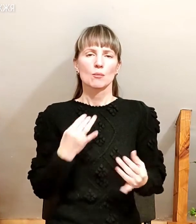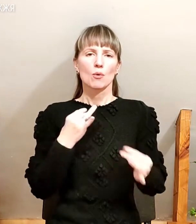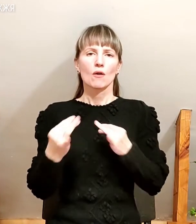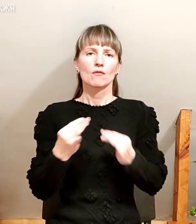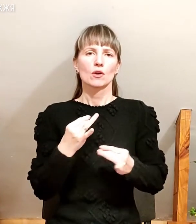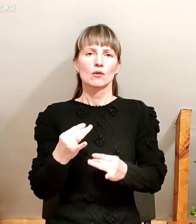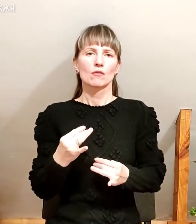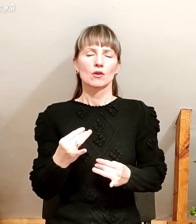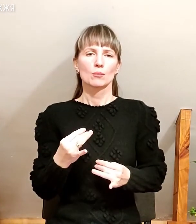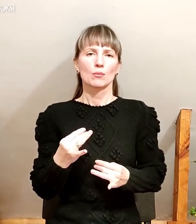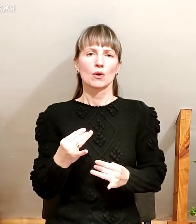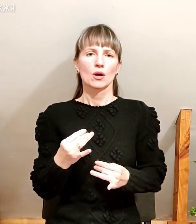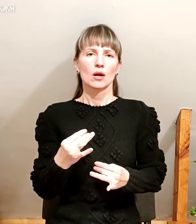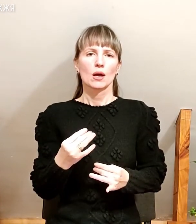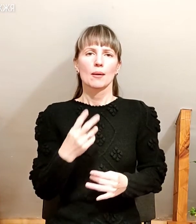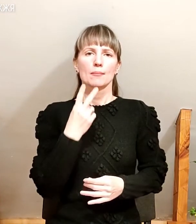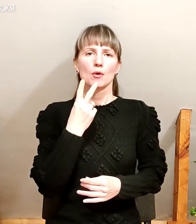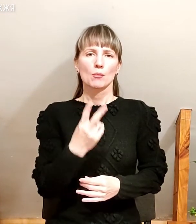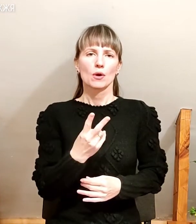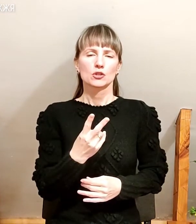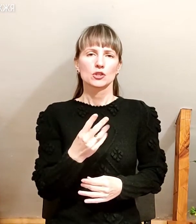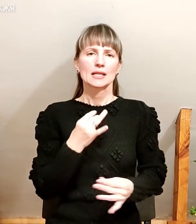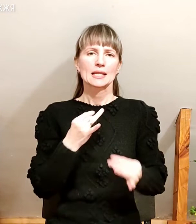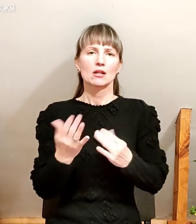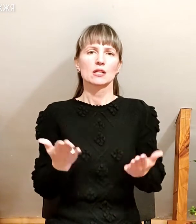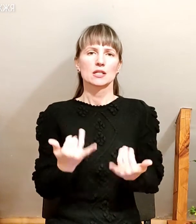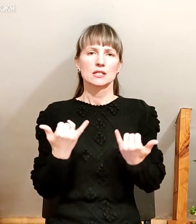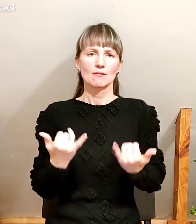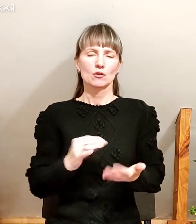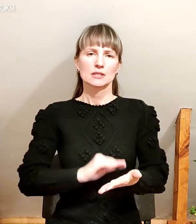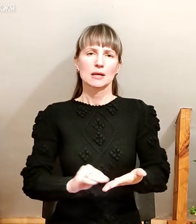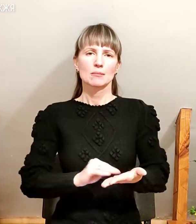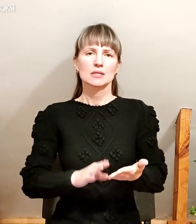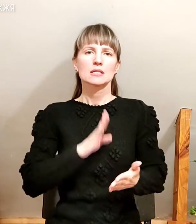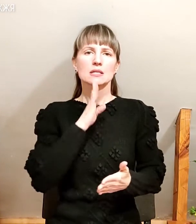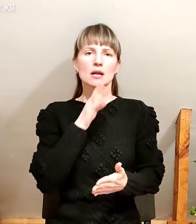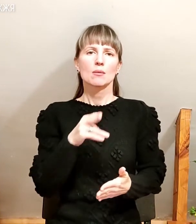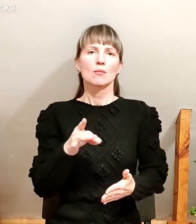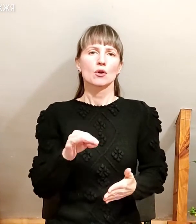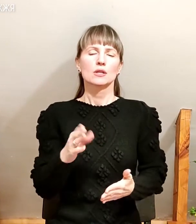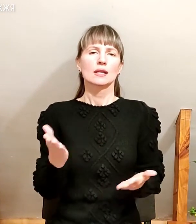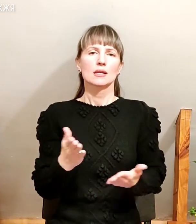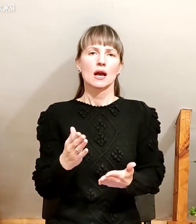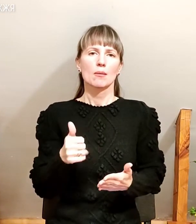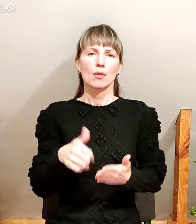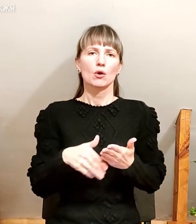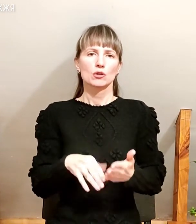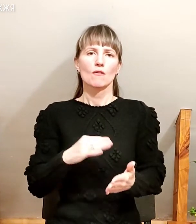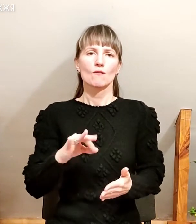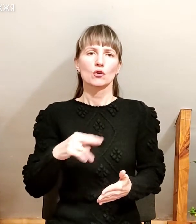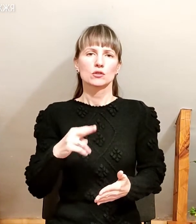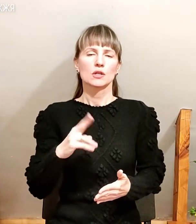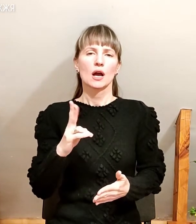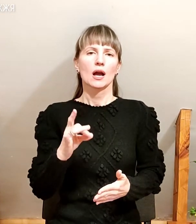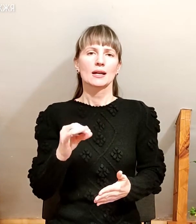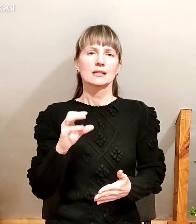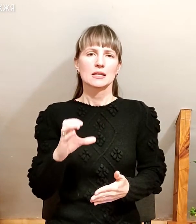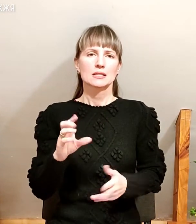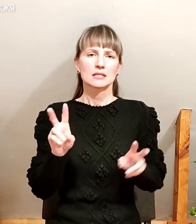власне, побачите діалог, який ми сьогодні записали зранку, про те, як благодійний фонд «Карітас» допомагає кому саме,